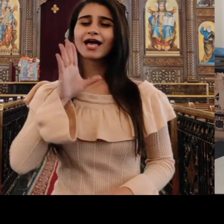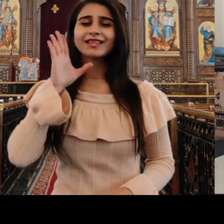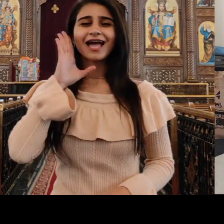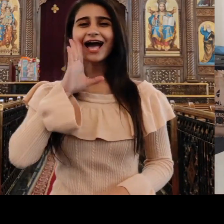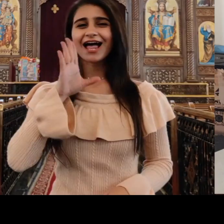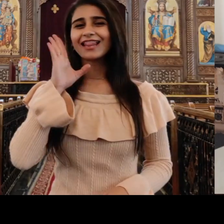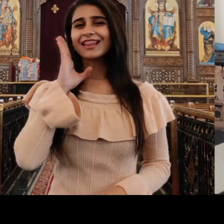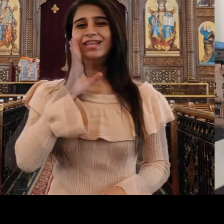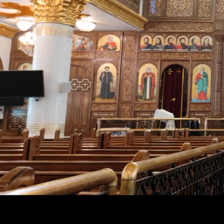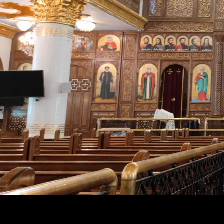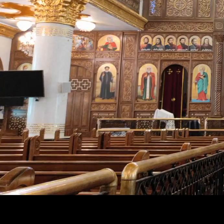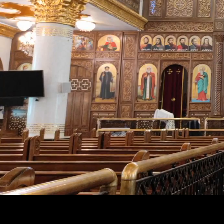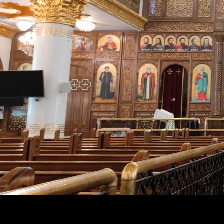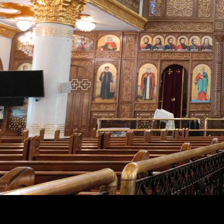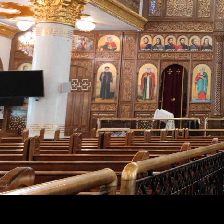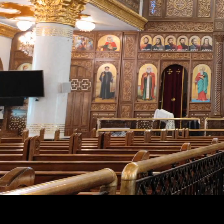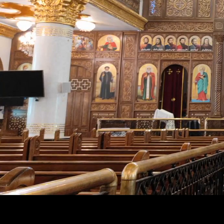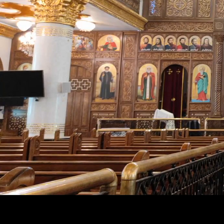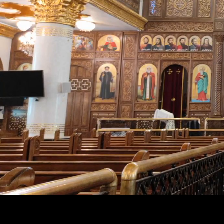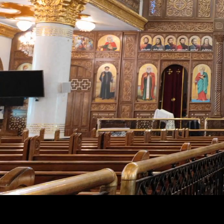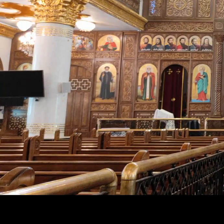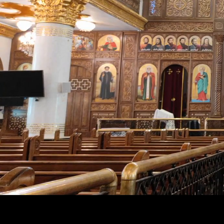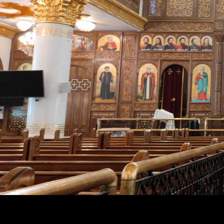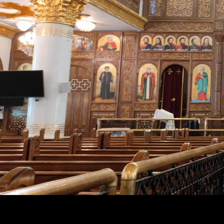منك اتعلم.